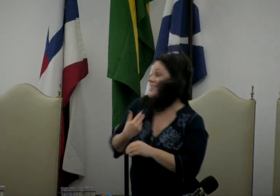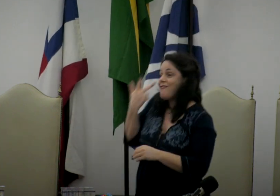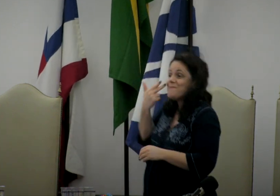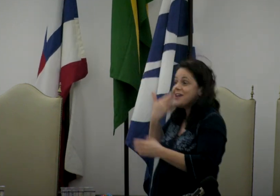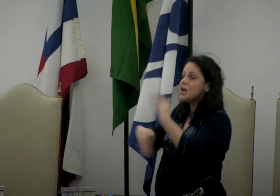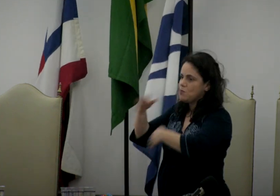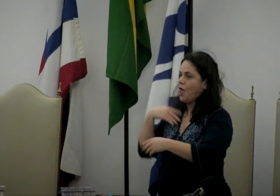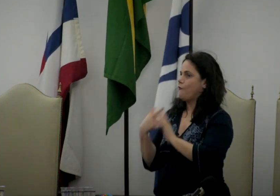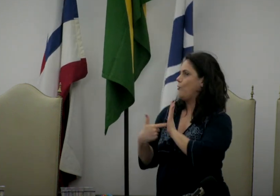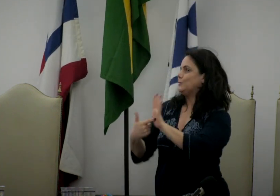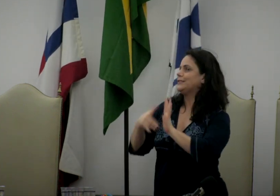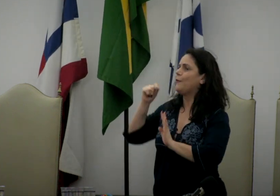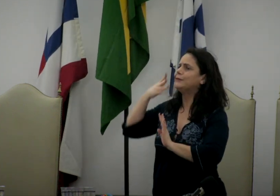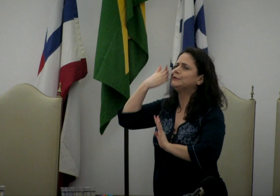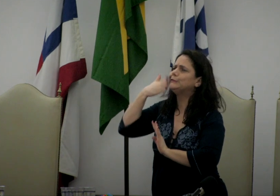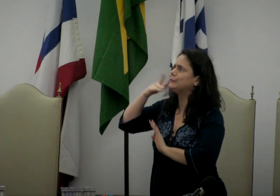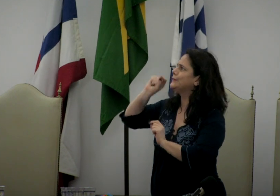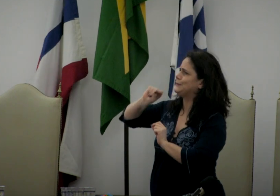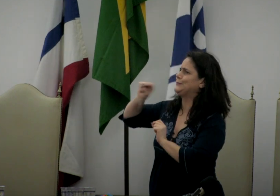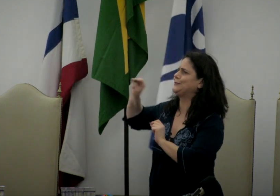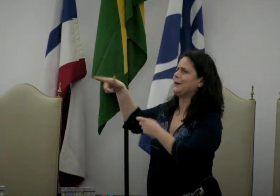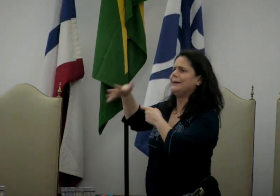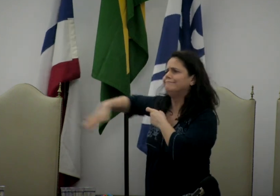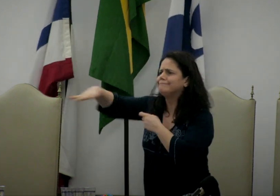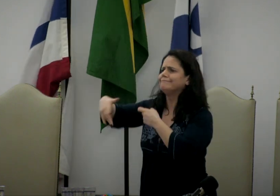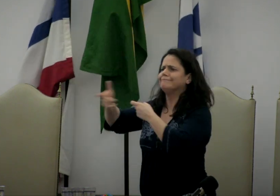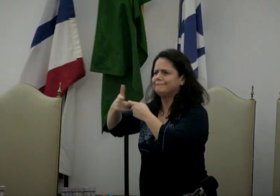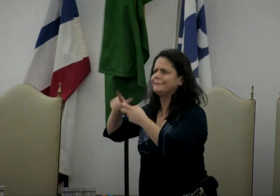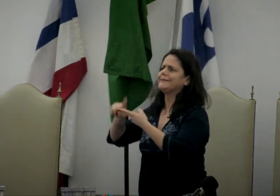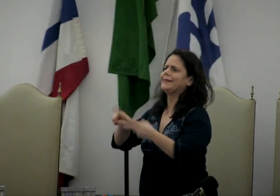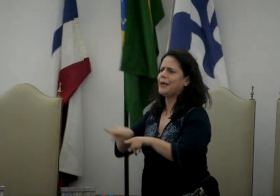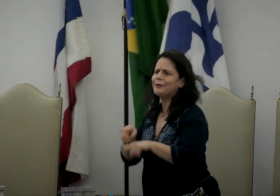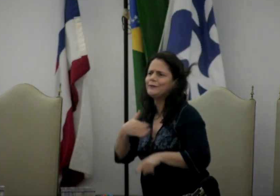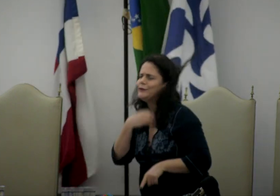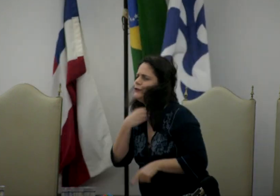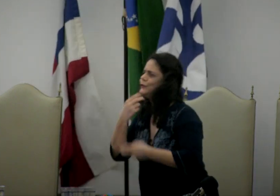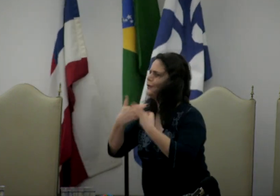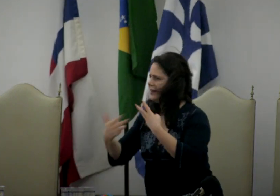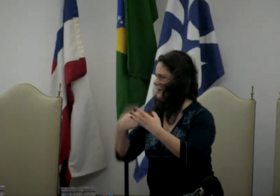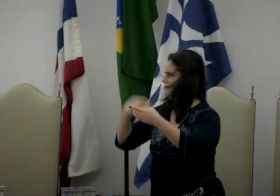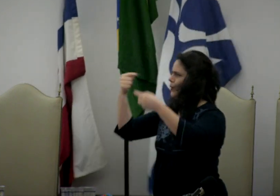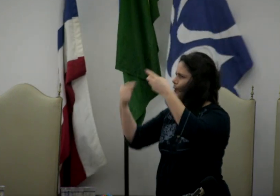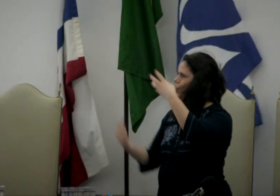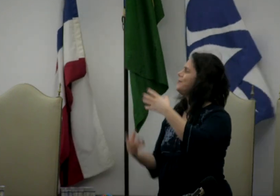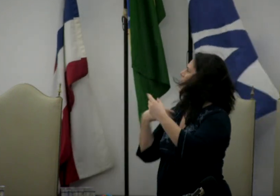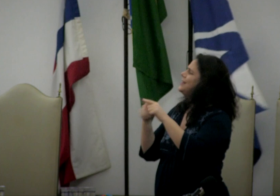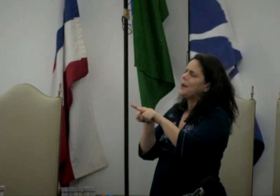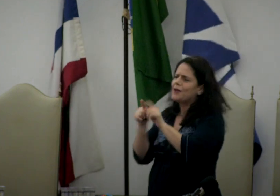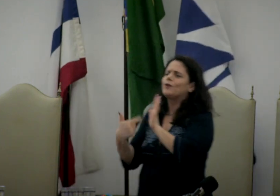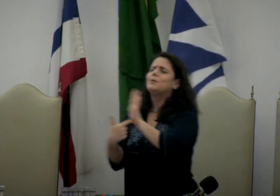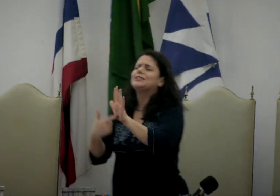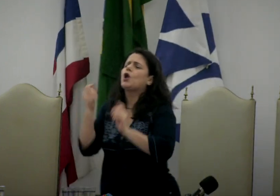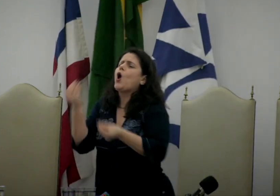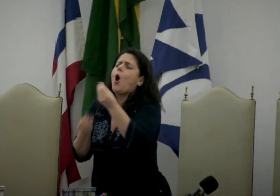surdo em ouvinte, enfim, ele vai ser uma pessoa normal. Tem diversos discursos na área médica e também entre os